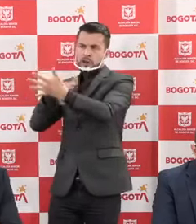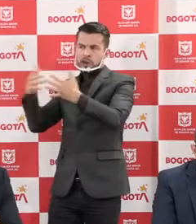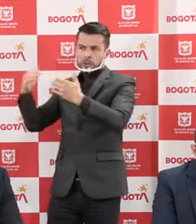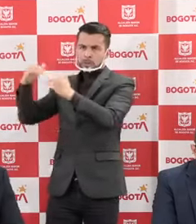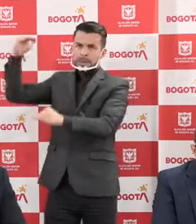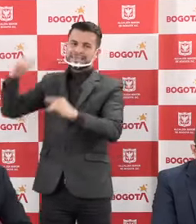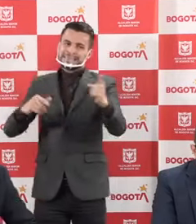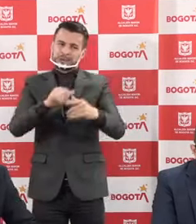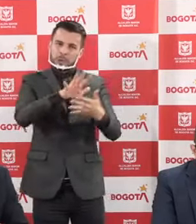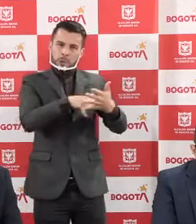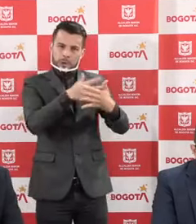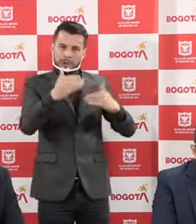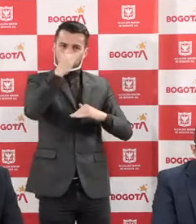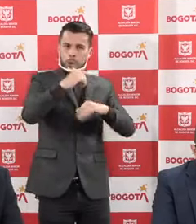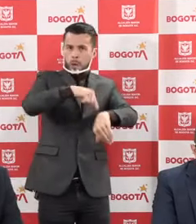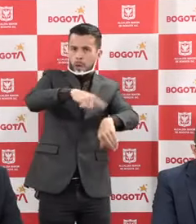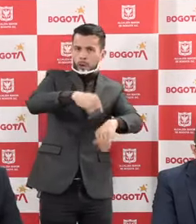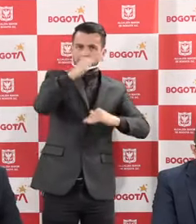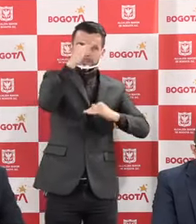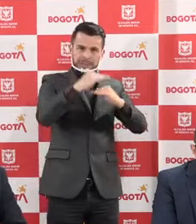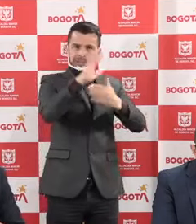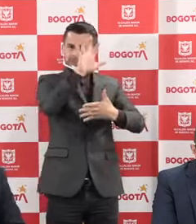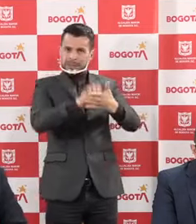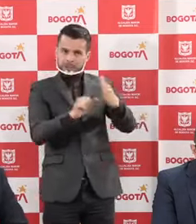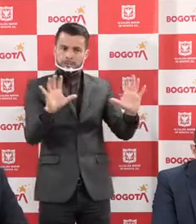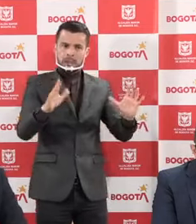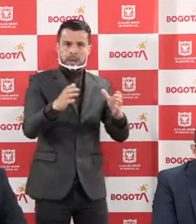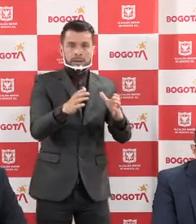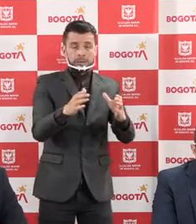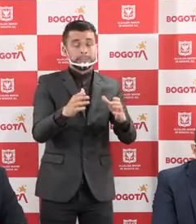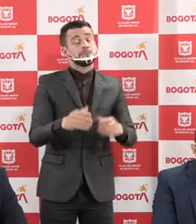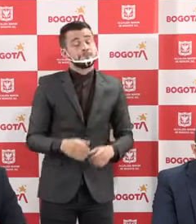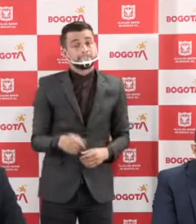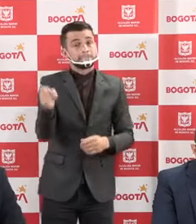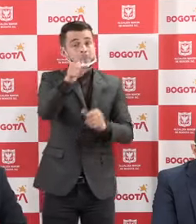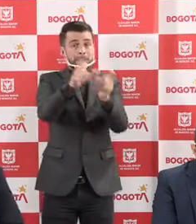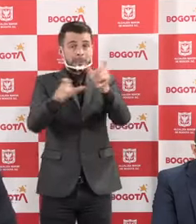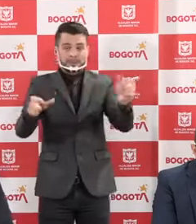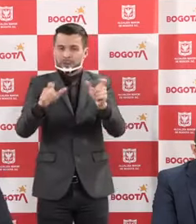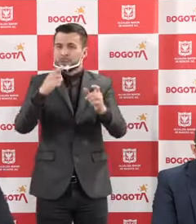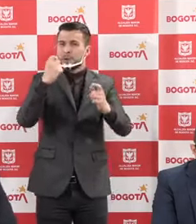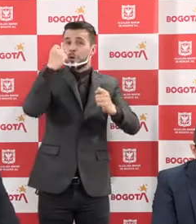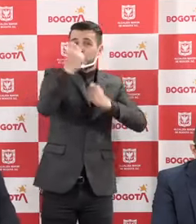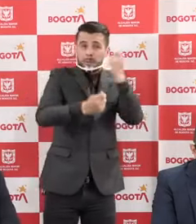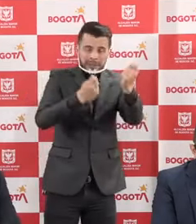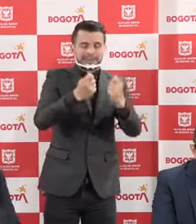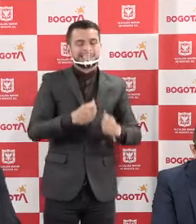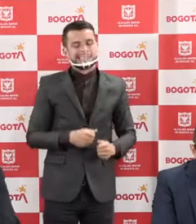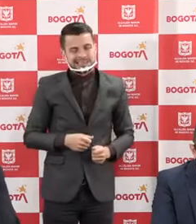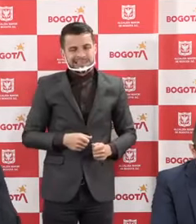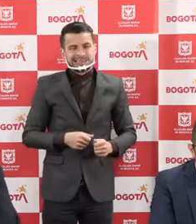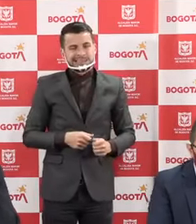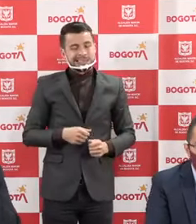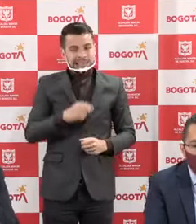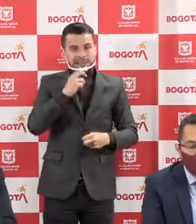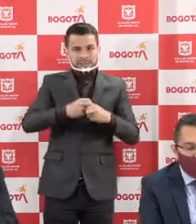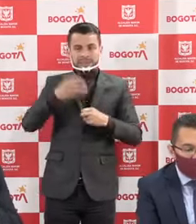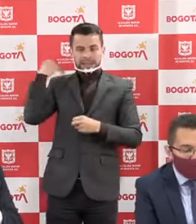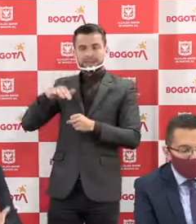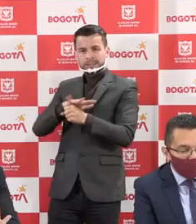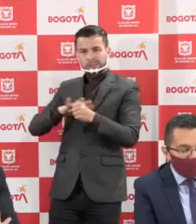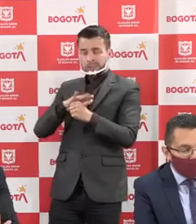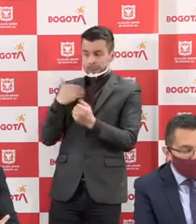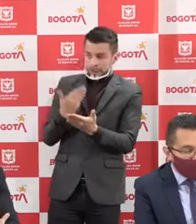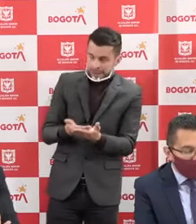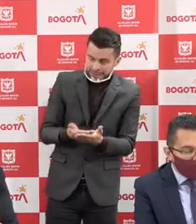la importancia entendiendo que hay muchas personas del comercio que han estado muy golpeadas por esta razón aumentamos el cupo epidemiológico logramos que ese